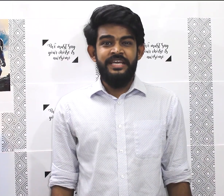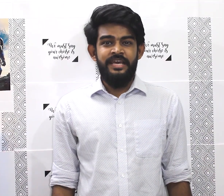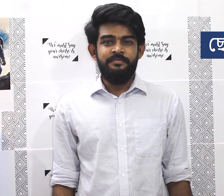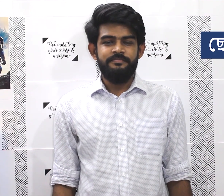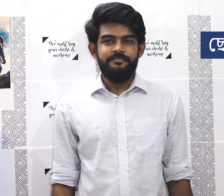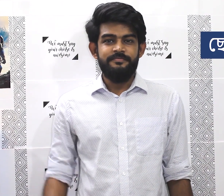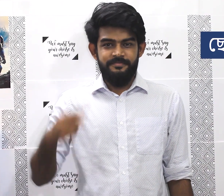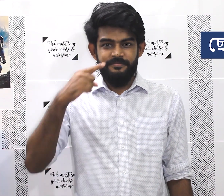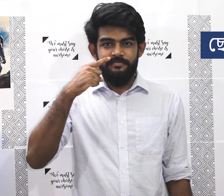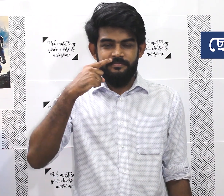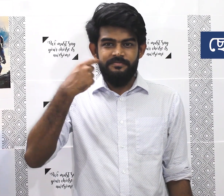ছেলে,